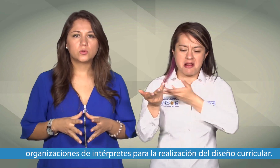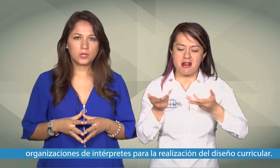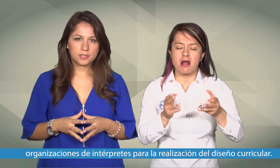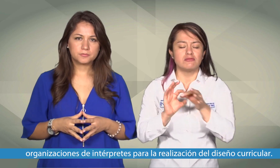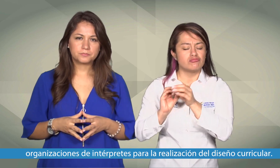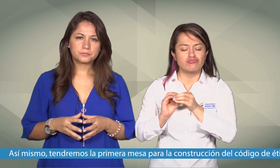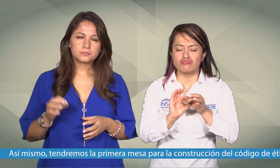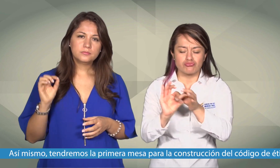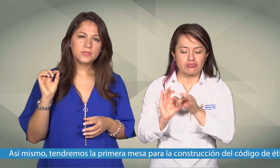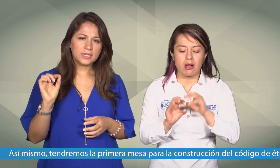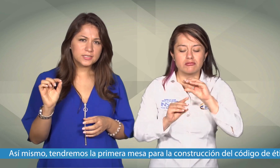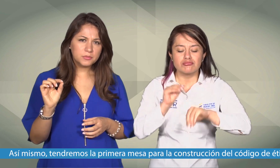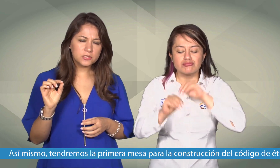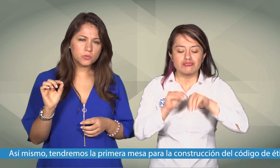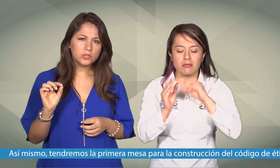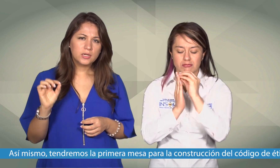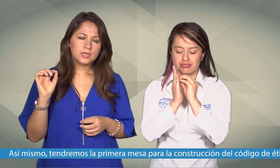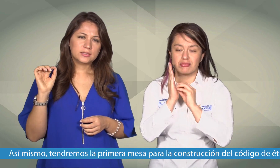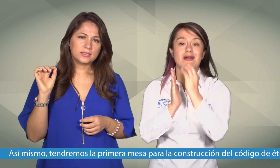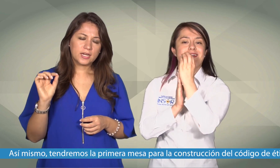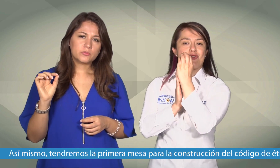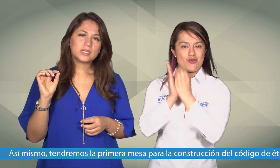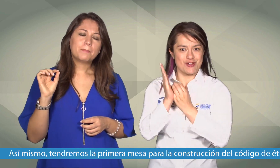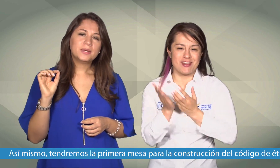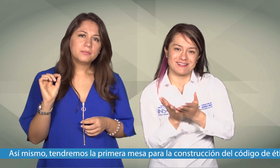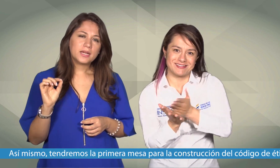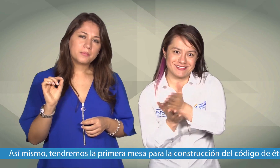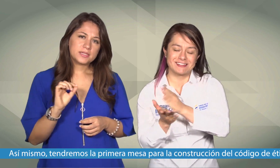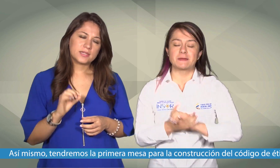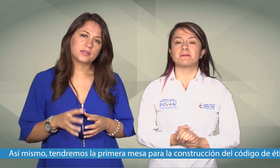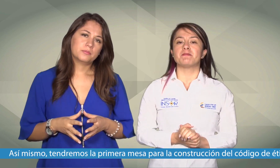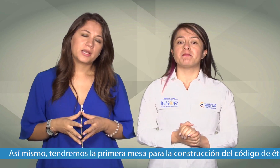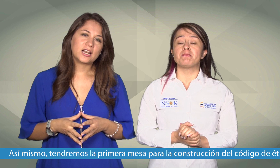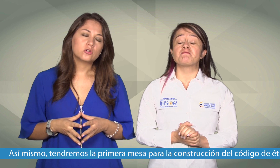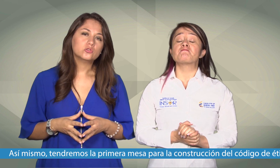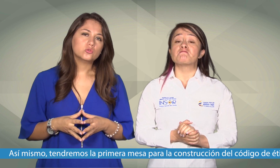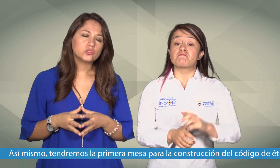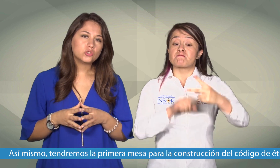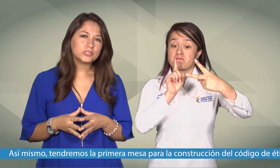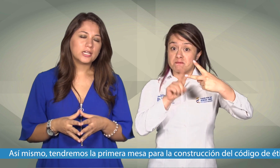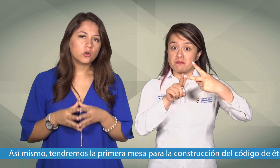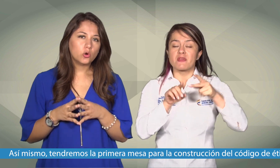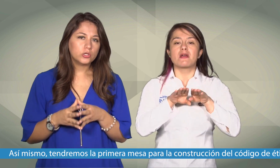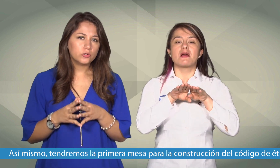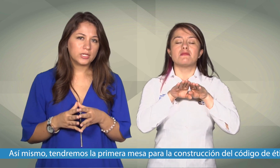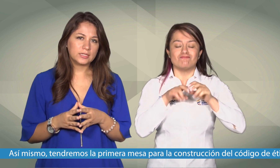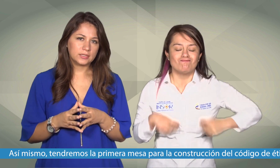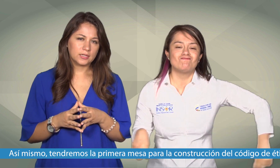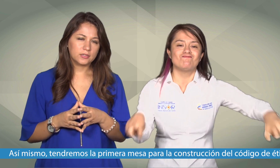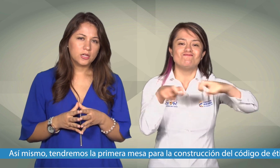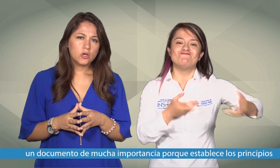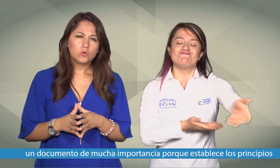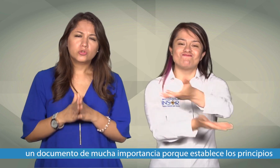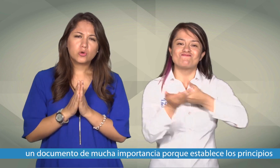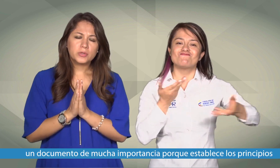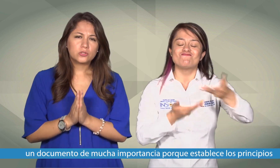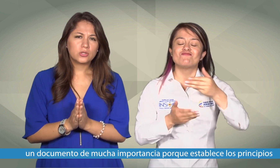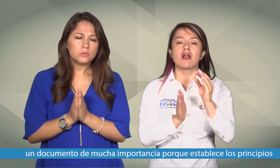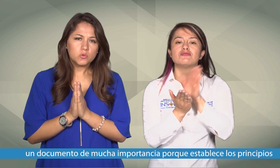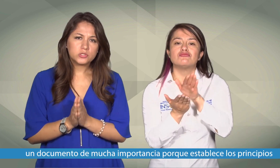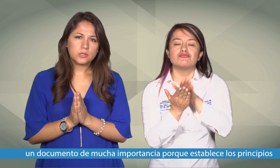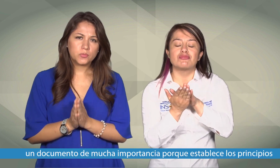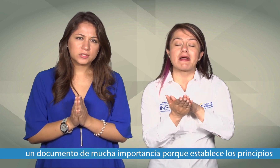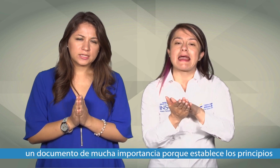diseño curricular. Asimismo, tendremos la primera mesa para la construcción del Código de Ética, un